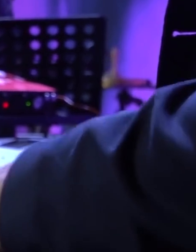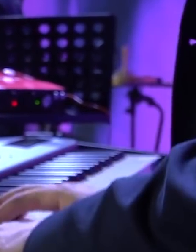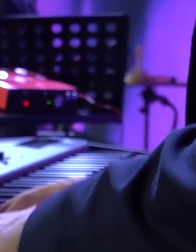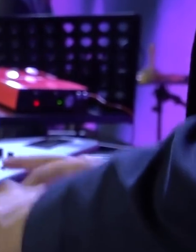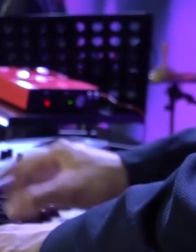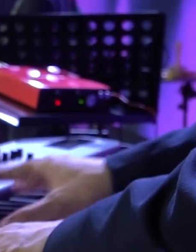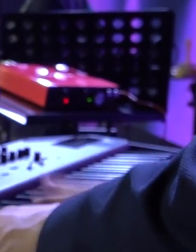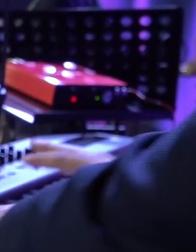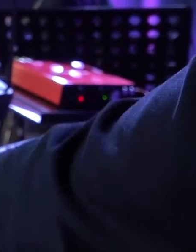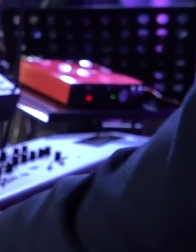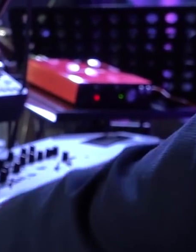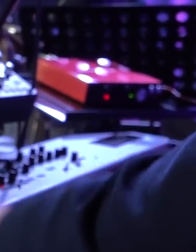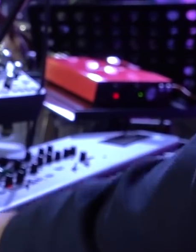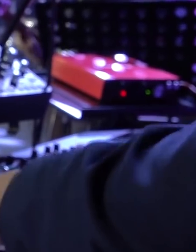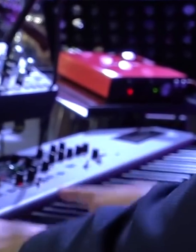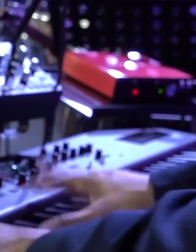Haleluya.